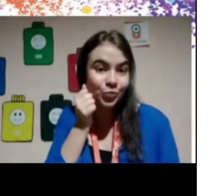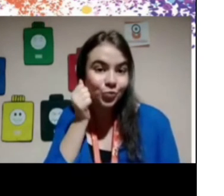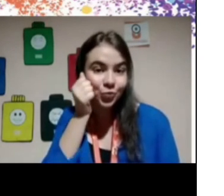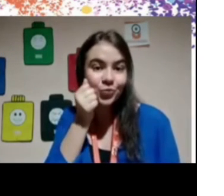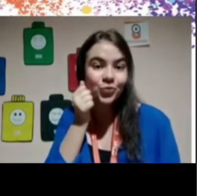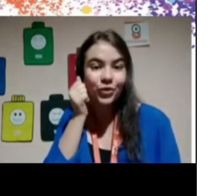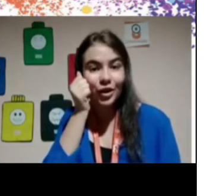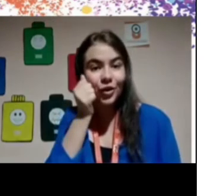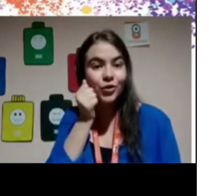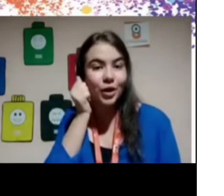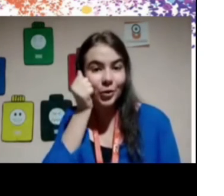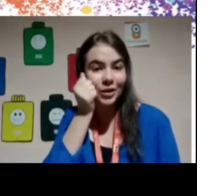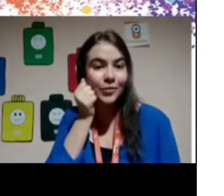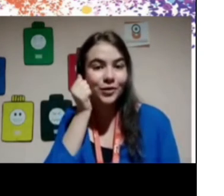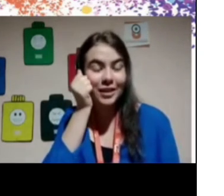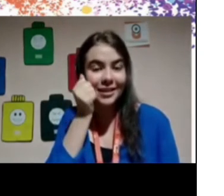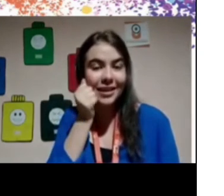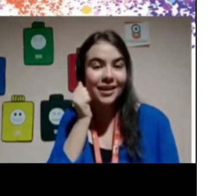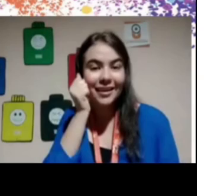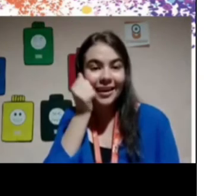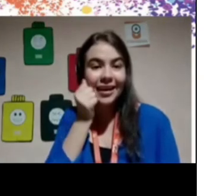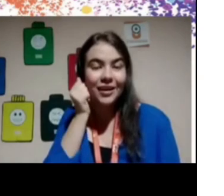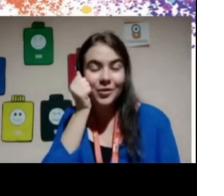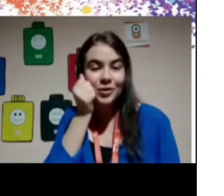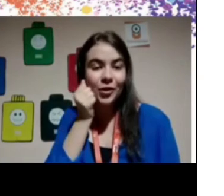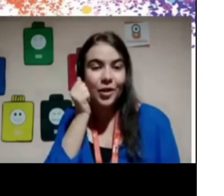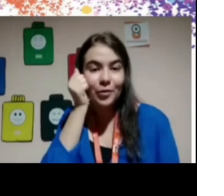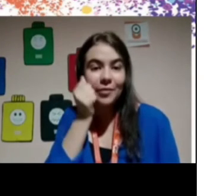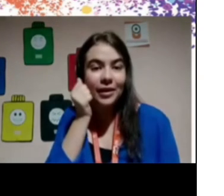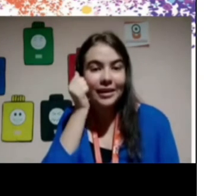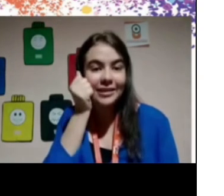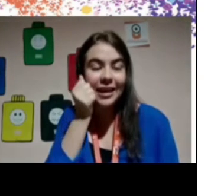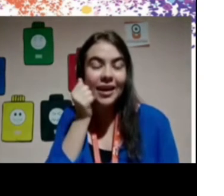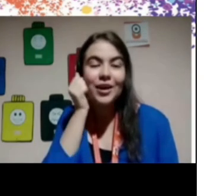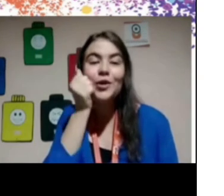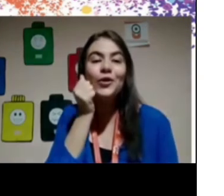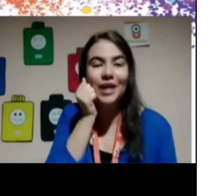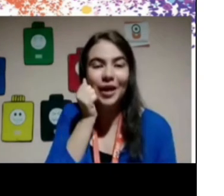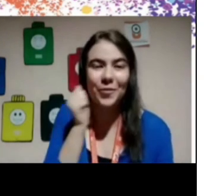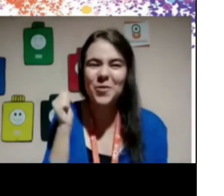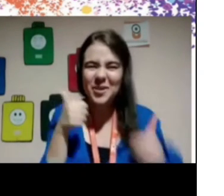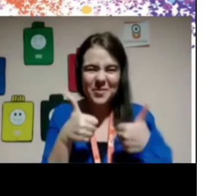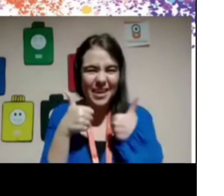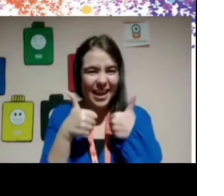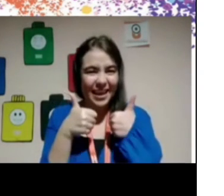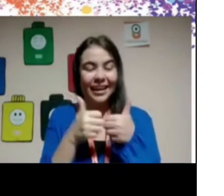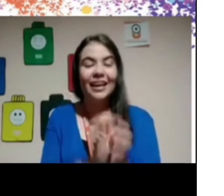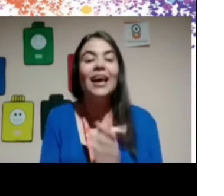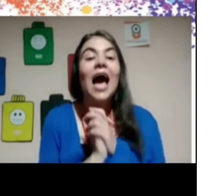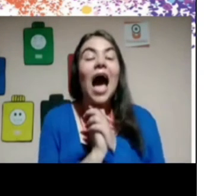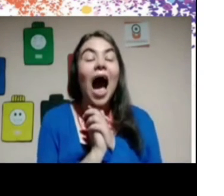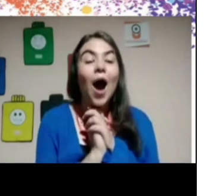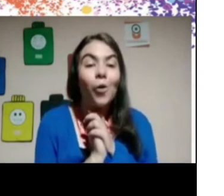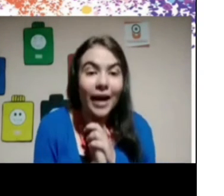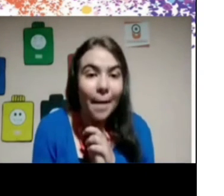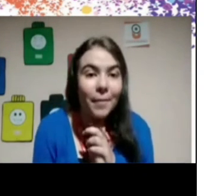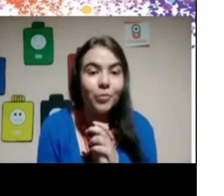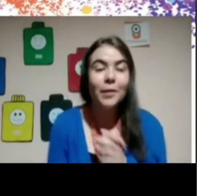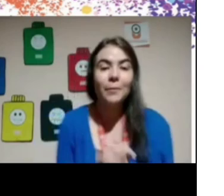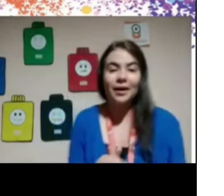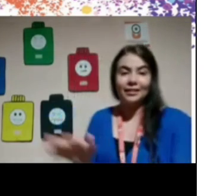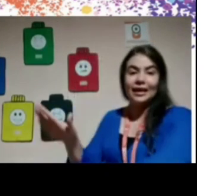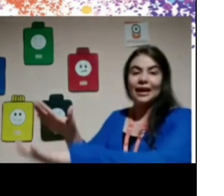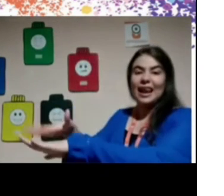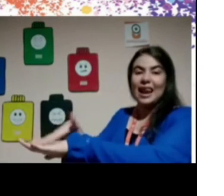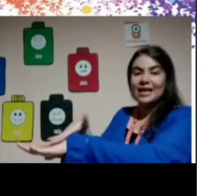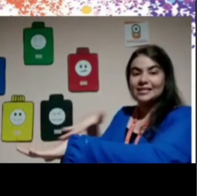rosado. Rosado, hacemos así, nos tocamos la mejilla, rosado, muy bien. Ahora